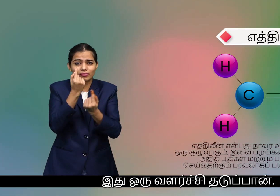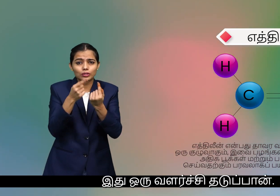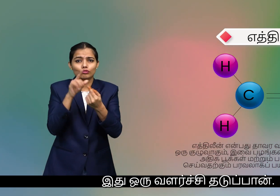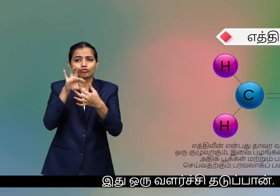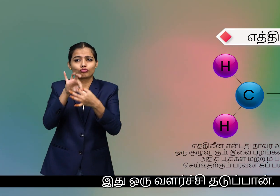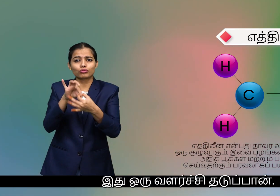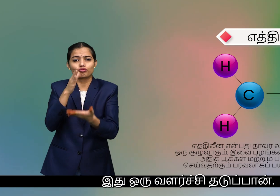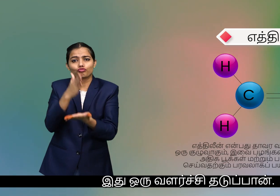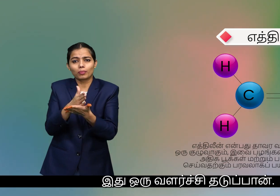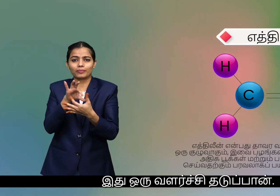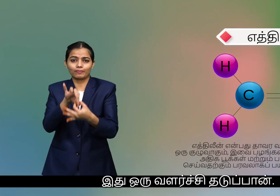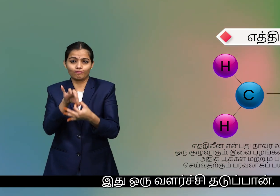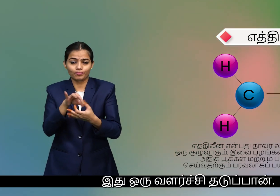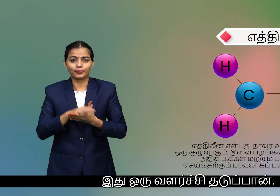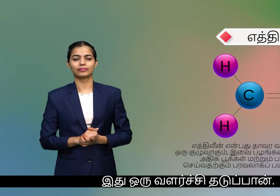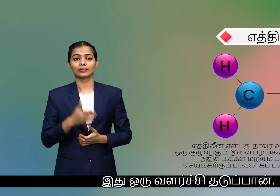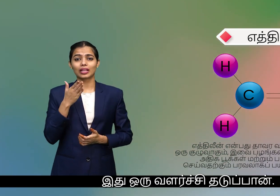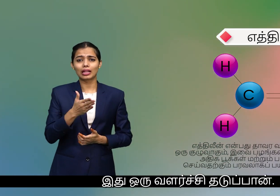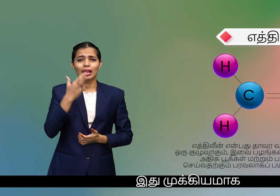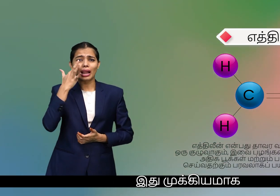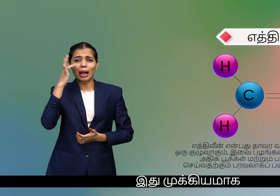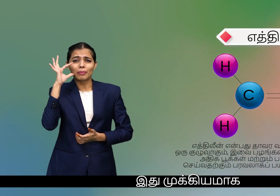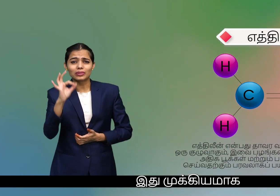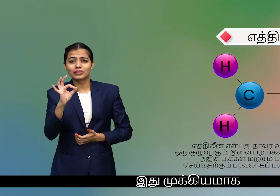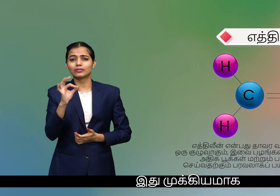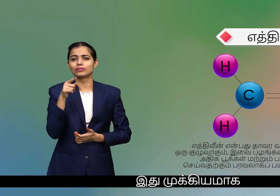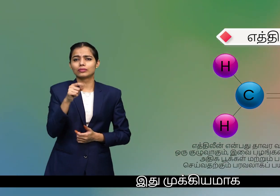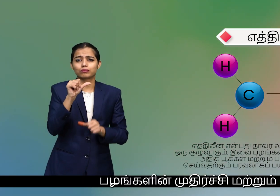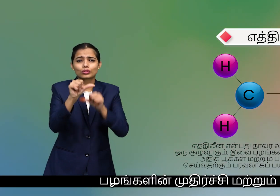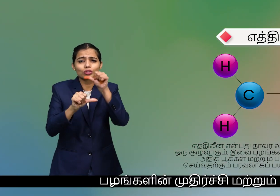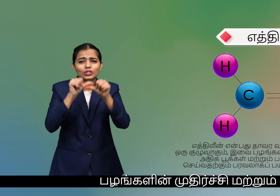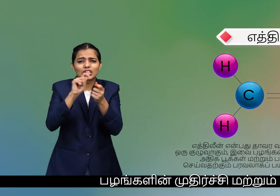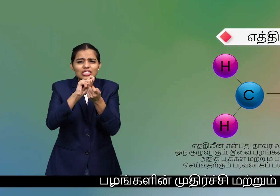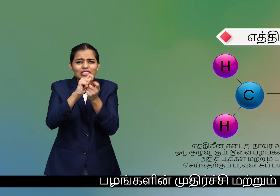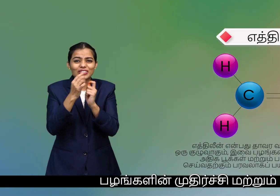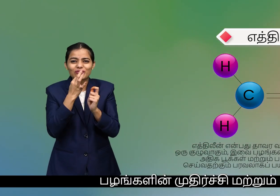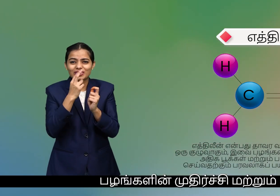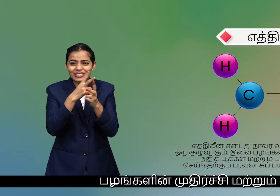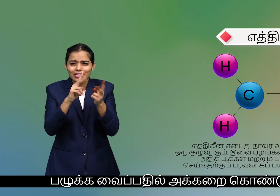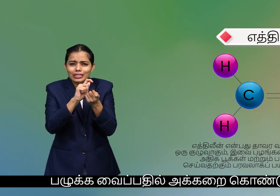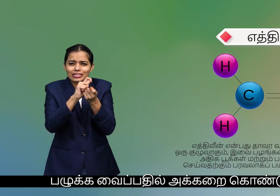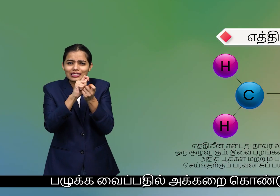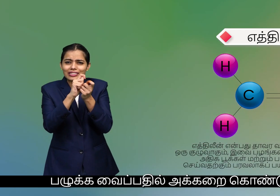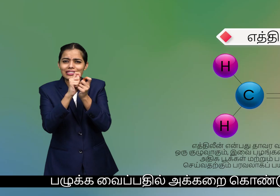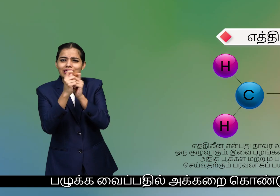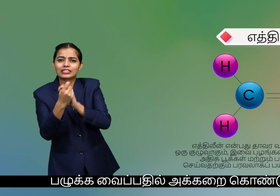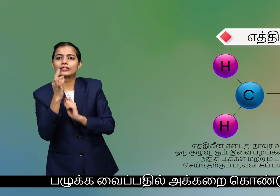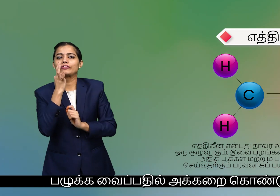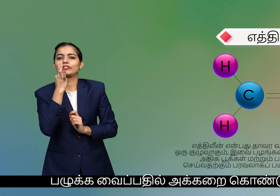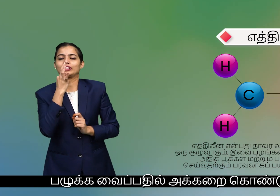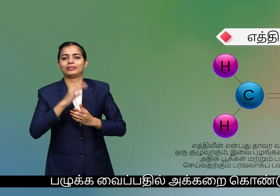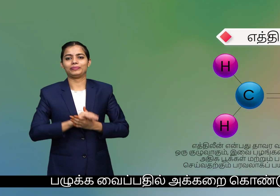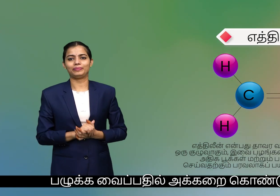இது ஒரு வளர்ச்சி தடுப்பான். இது முக்கியமாக பழங்களின் முதிர்ச்சி மற்றும் பழுக்க வைப்பதில்